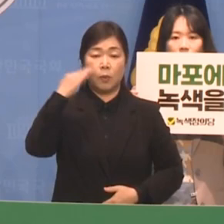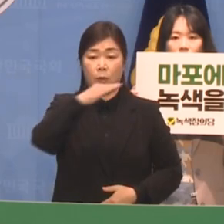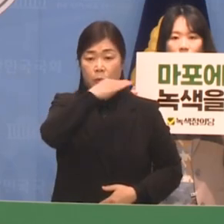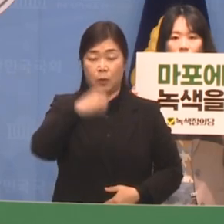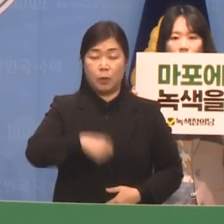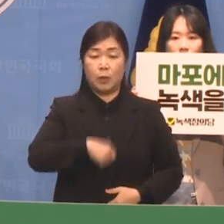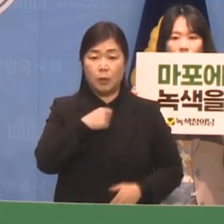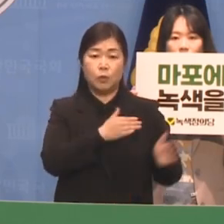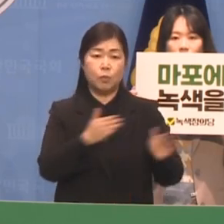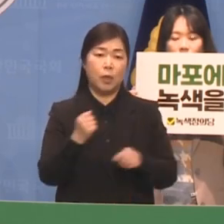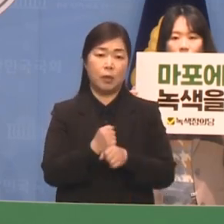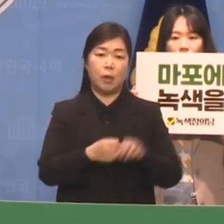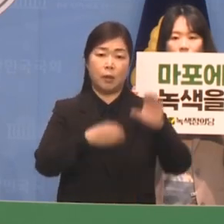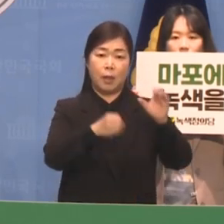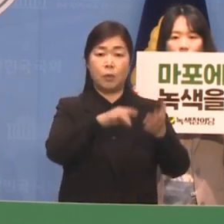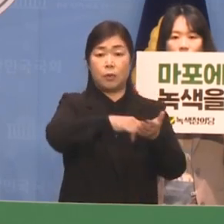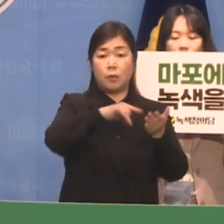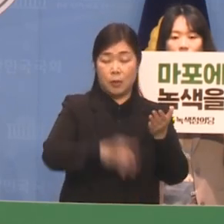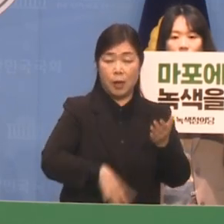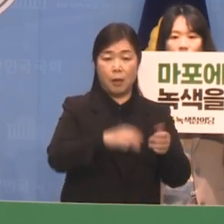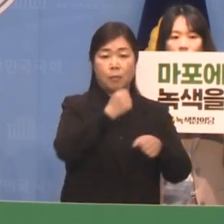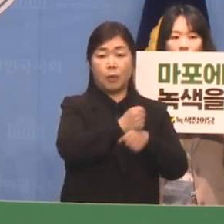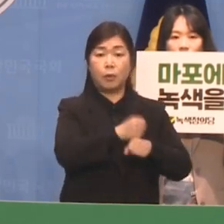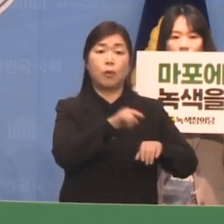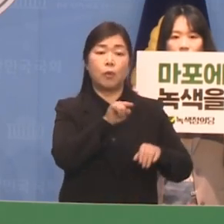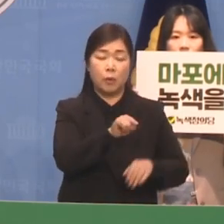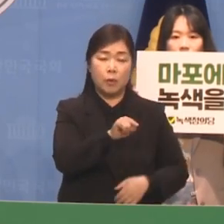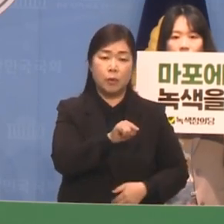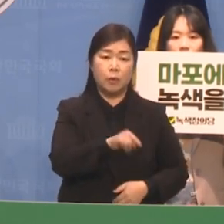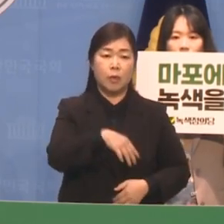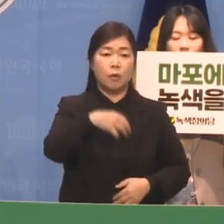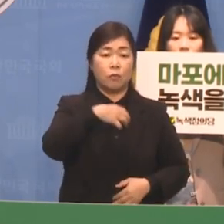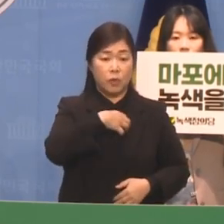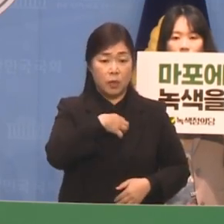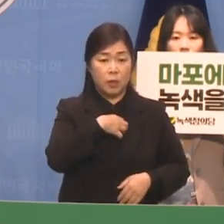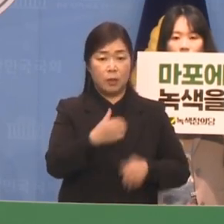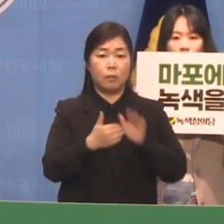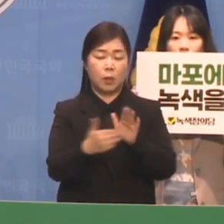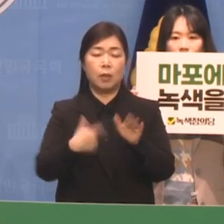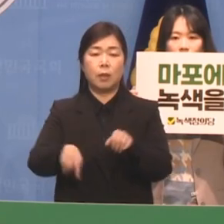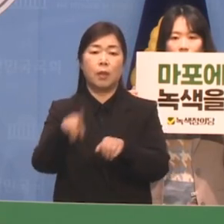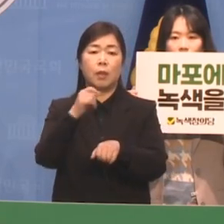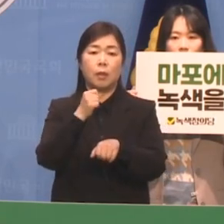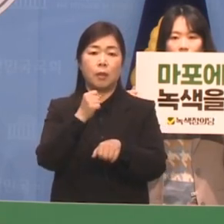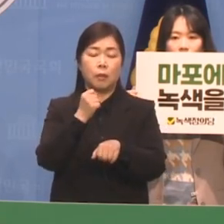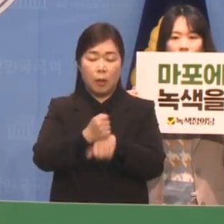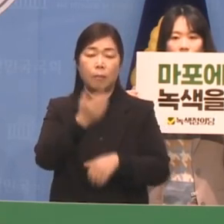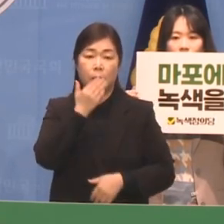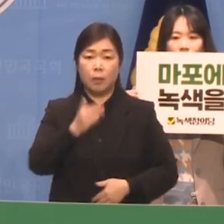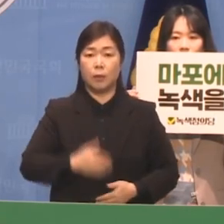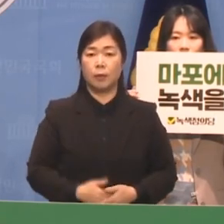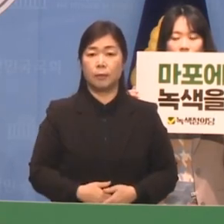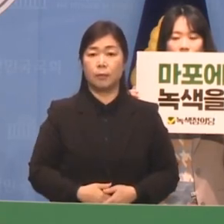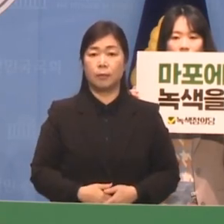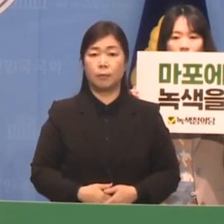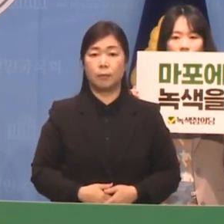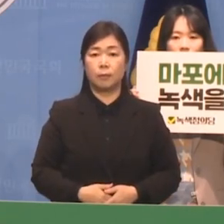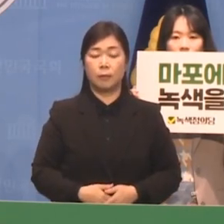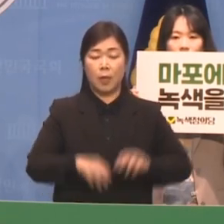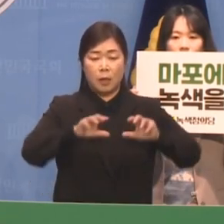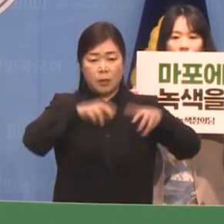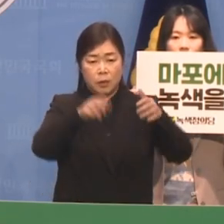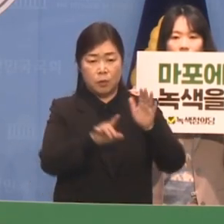탄소세 신설은 위기를 위험으로부터 예방할 수 있는 안전망이 될 것입니다. 끓는 지구를 만드는